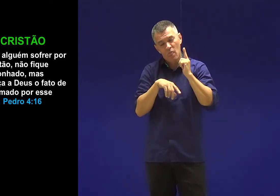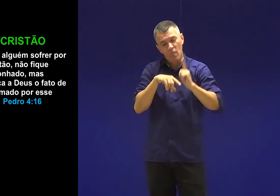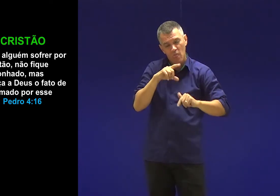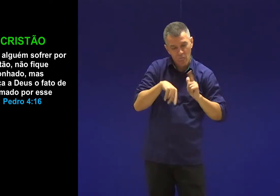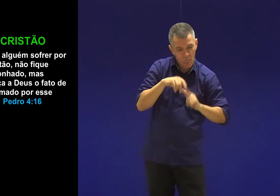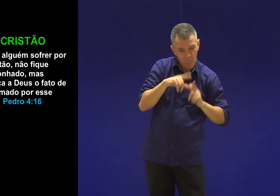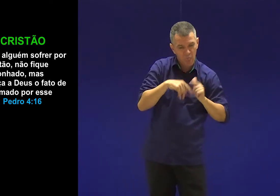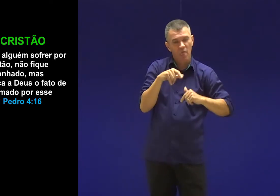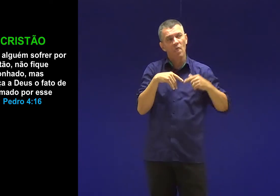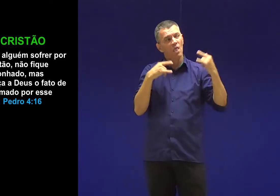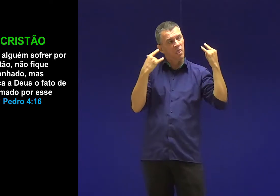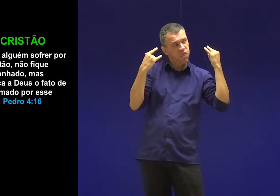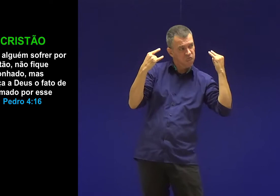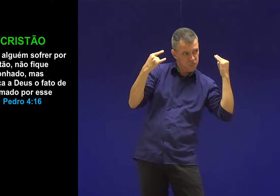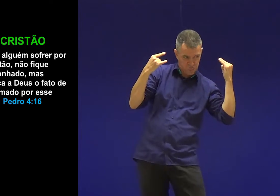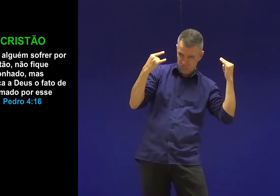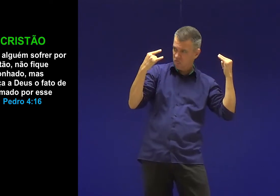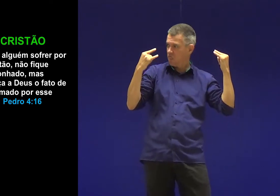Vem a fofoca, e vem